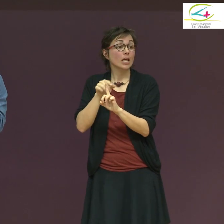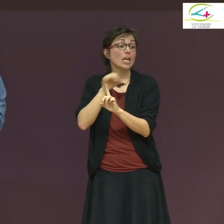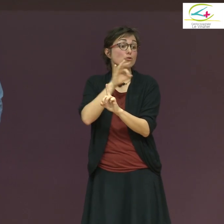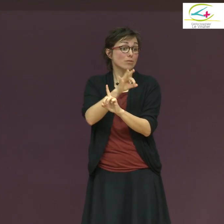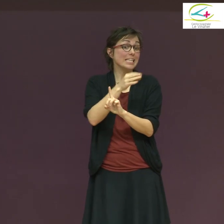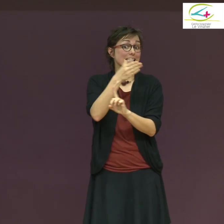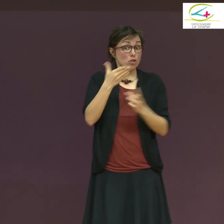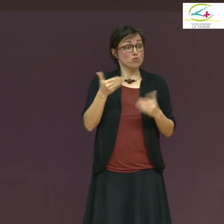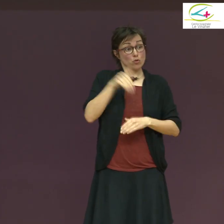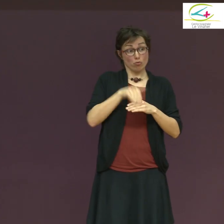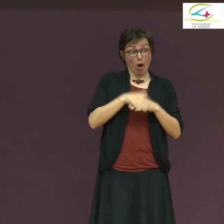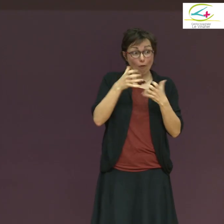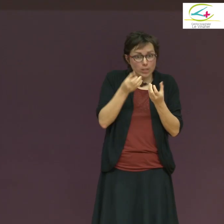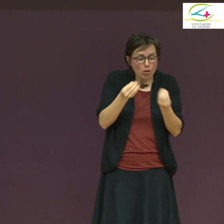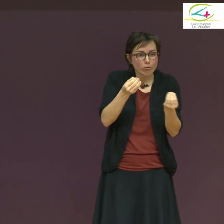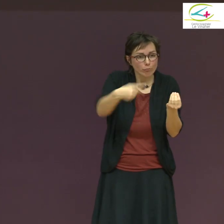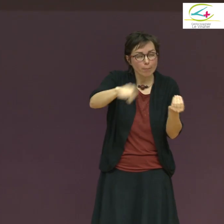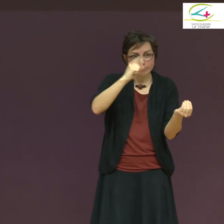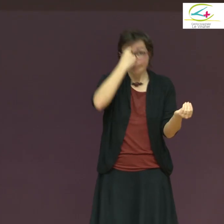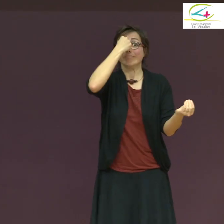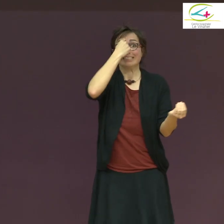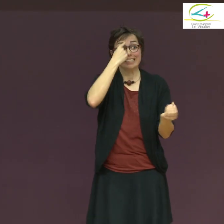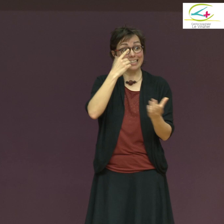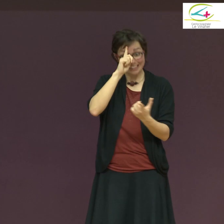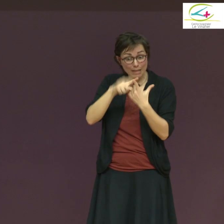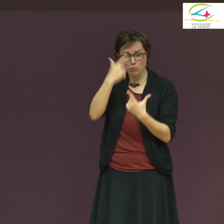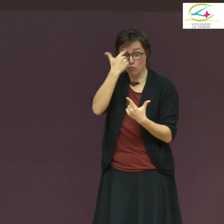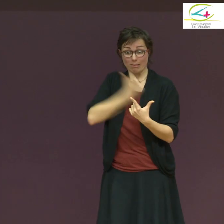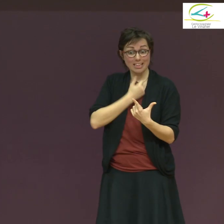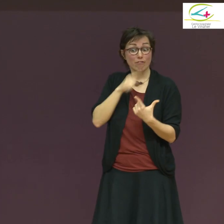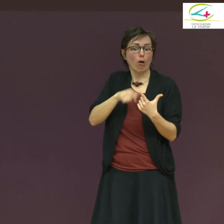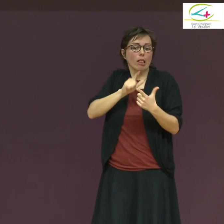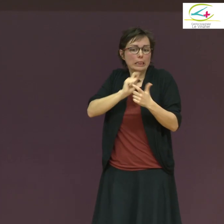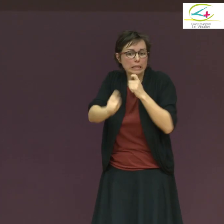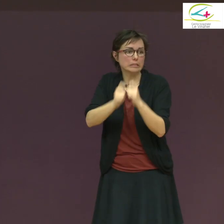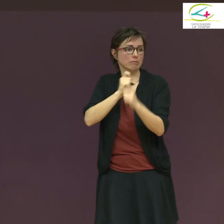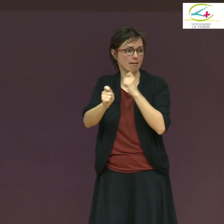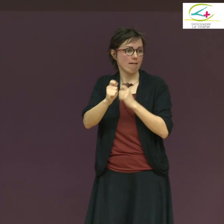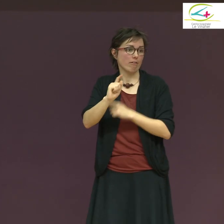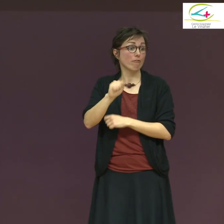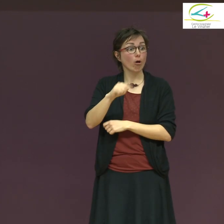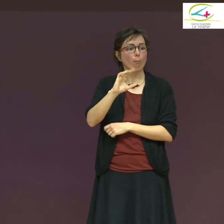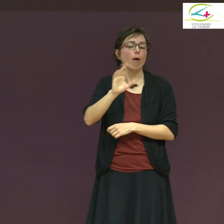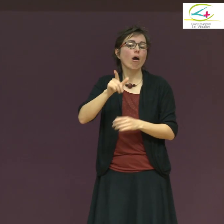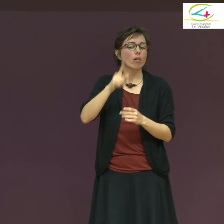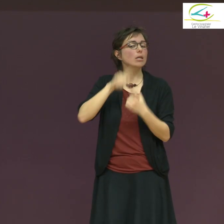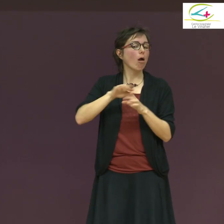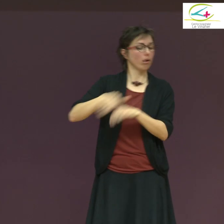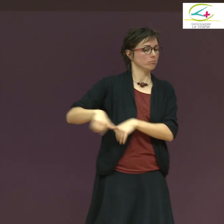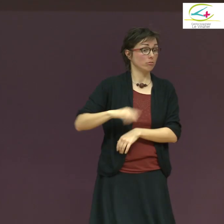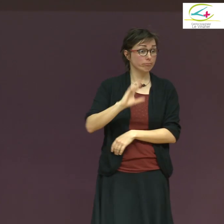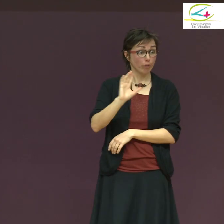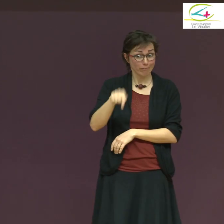il faut que vous sortiez ce soir, c'est qu'il faut en parler. Donc oser aller vers l'autre, lui